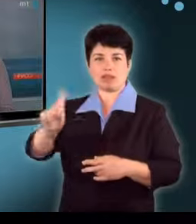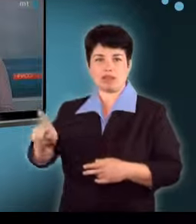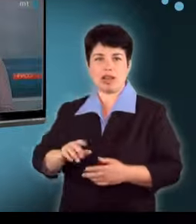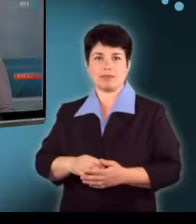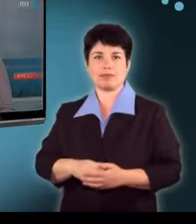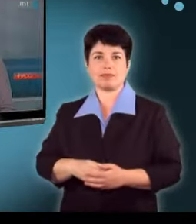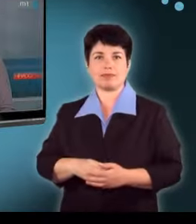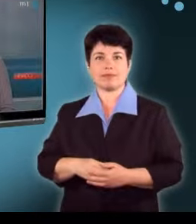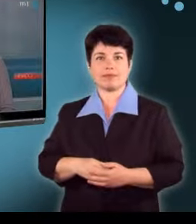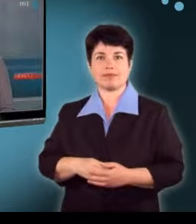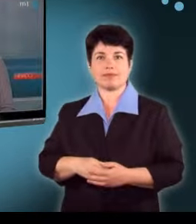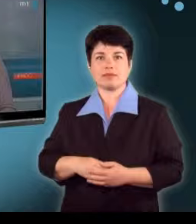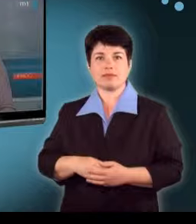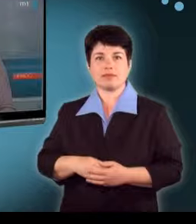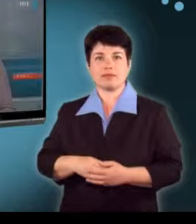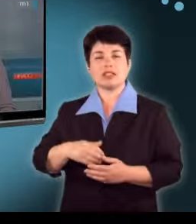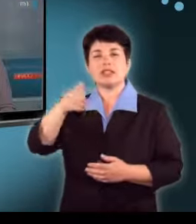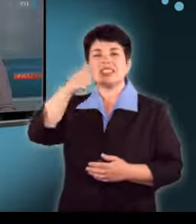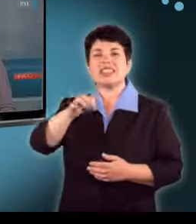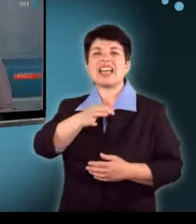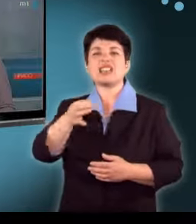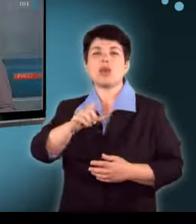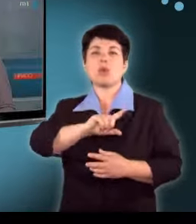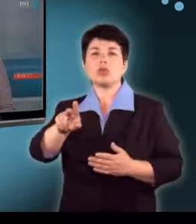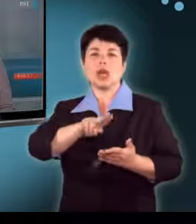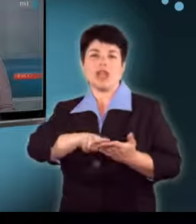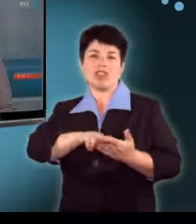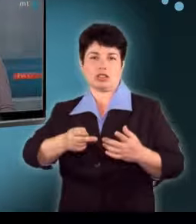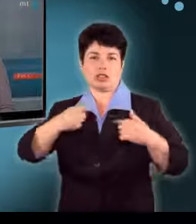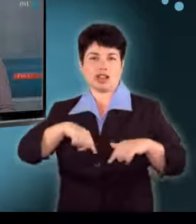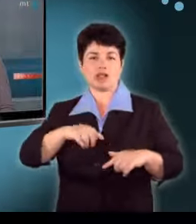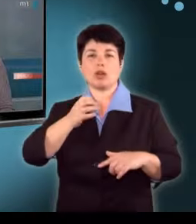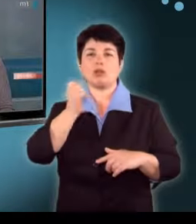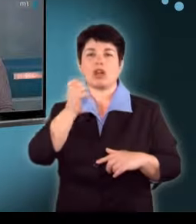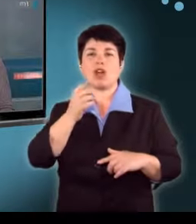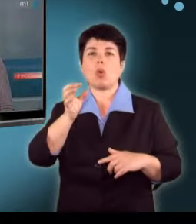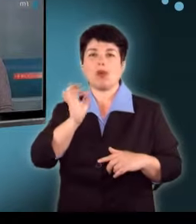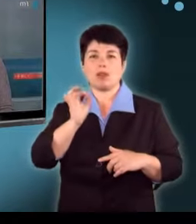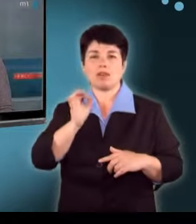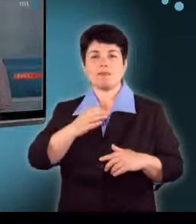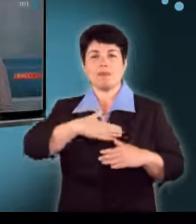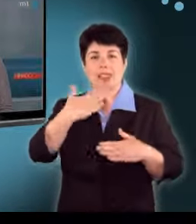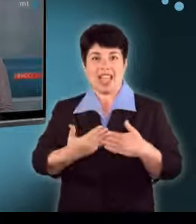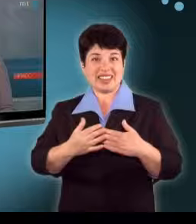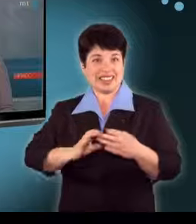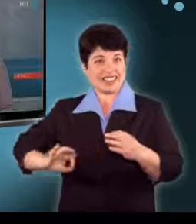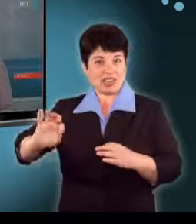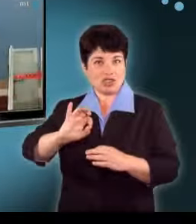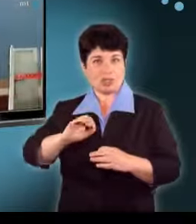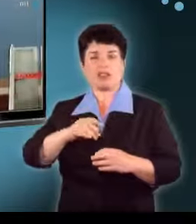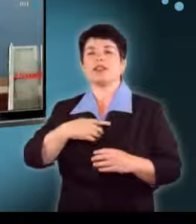100 napja lépett hivatalba Barack Obama, eddigi teljesítménye alapján ő az egyik legtevékenyebb amerikai elnök. Egyik